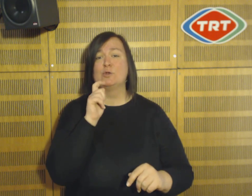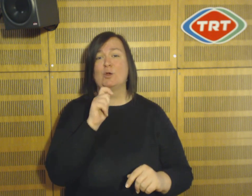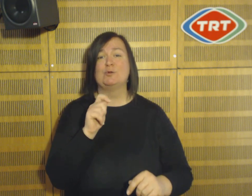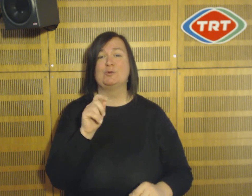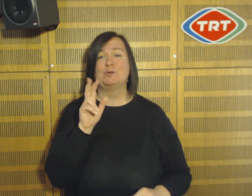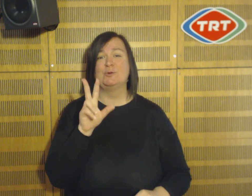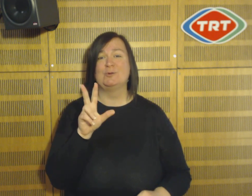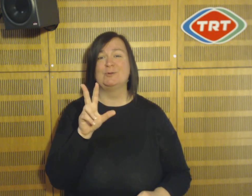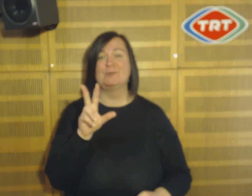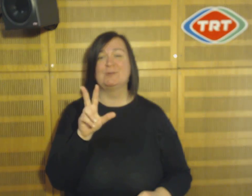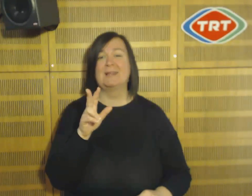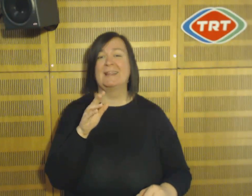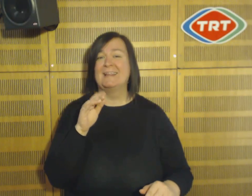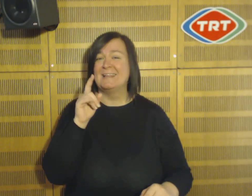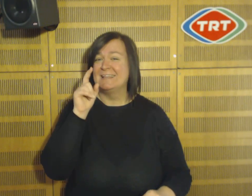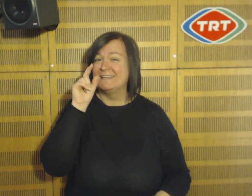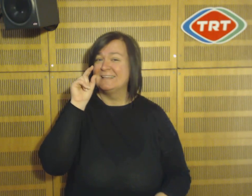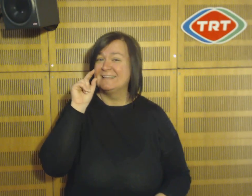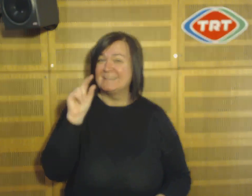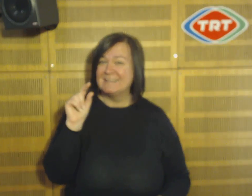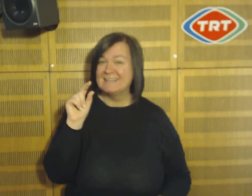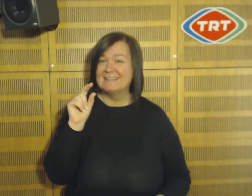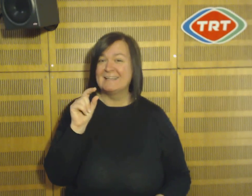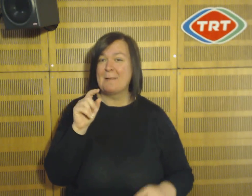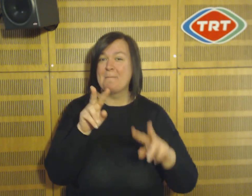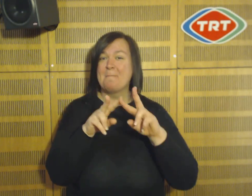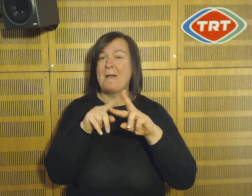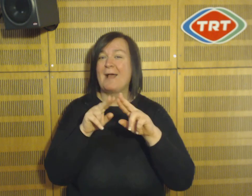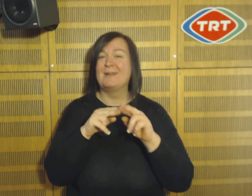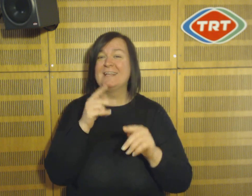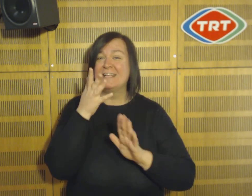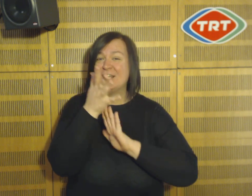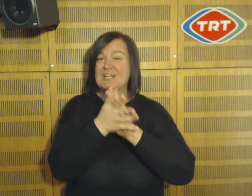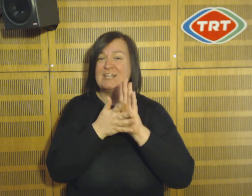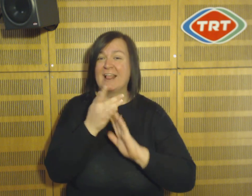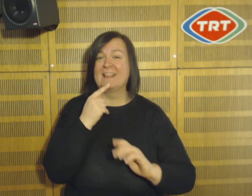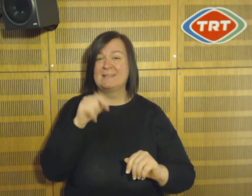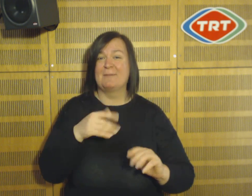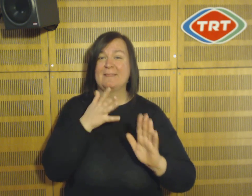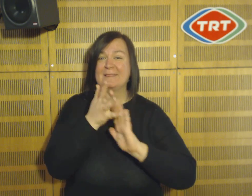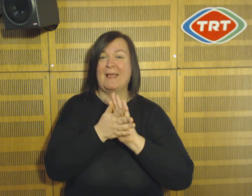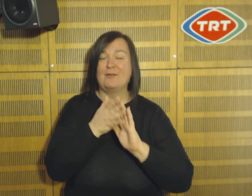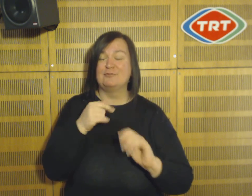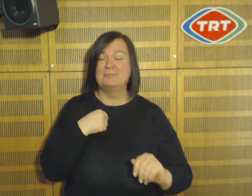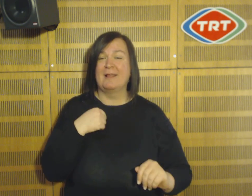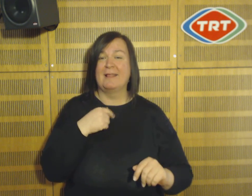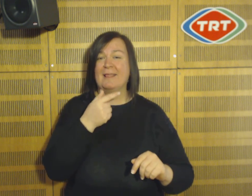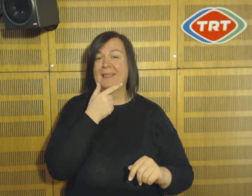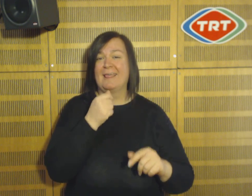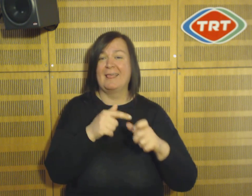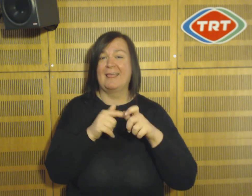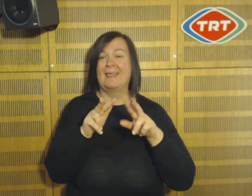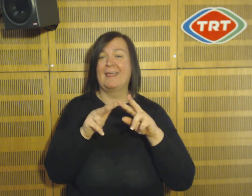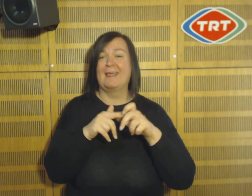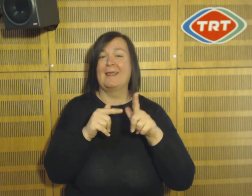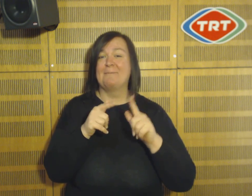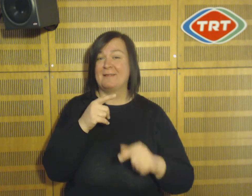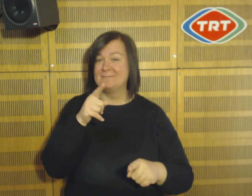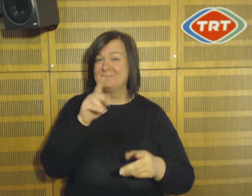amacı var Eee genel amaca geçmeden önce Sayın makaroğlu işaret dili çevirmenim Zin Eee Emel Aksoy'un sizi çevirdiğini hatırlatalım Biraz